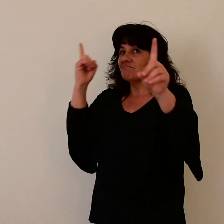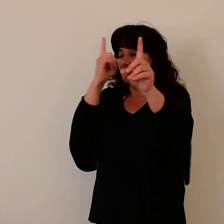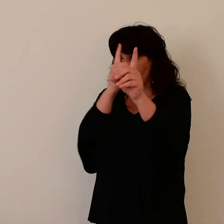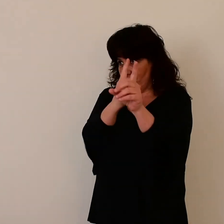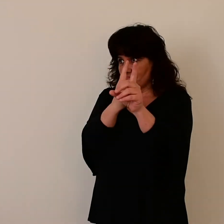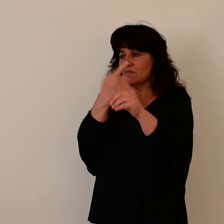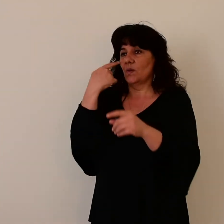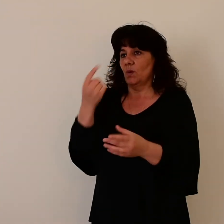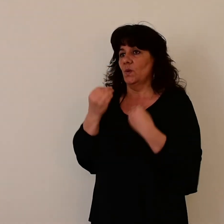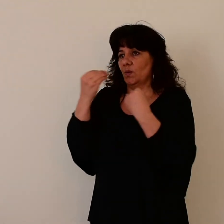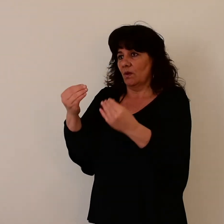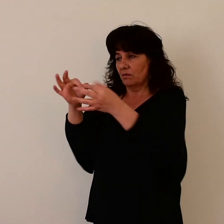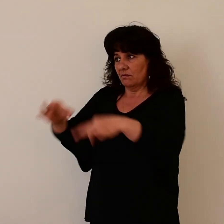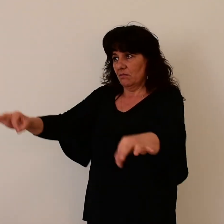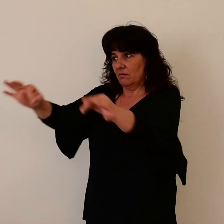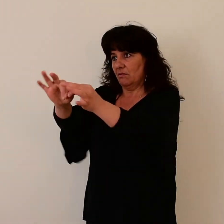mon peuple, les fils d'Israël. »